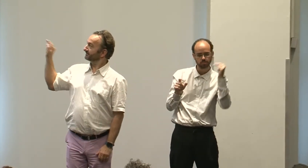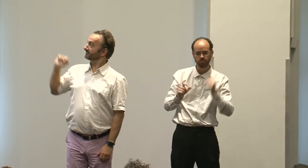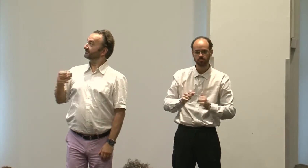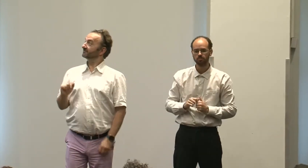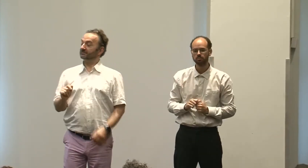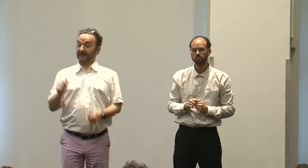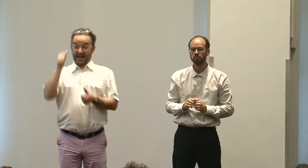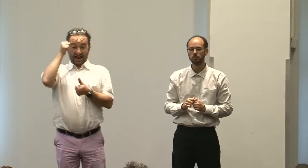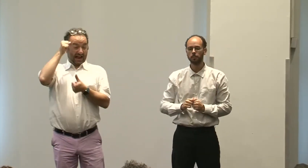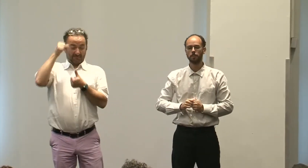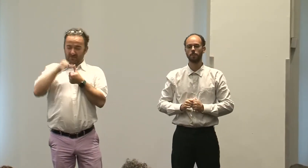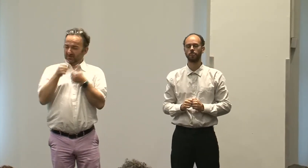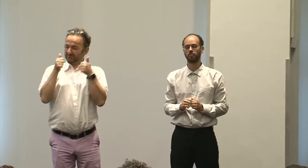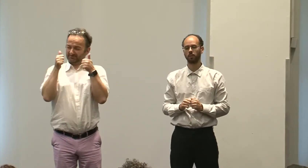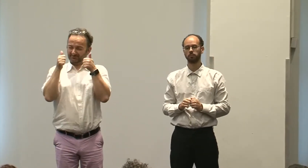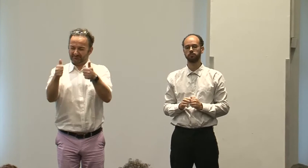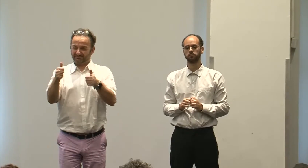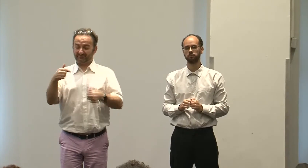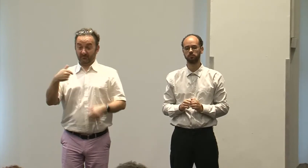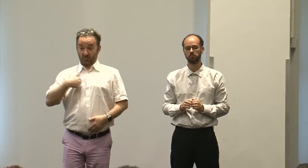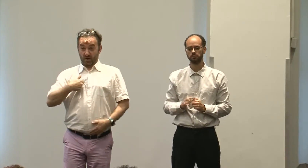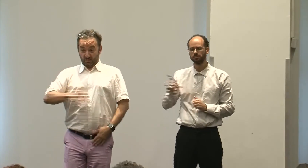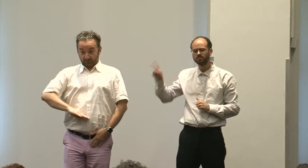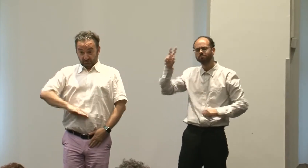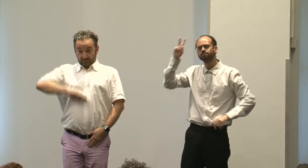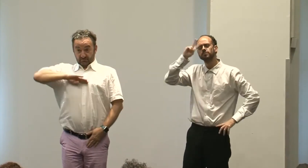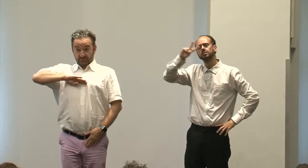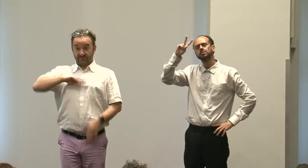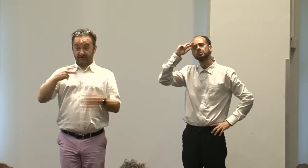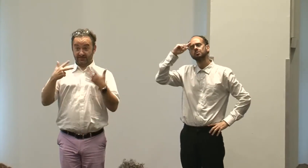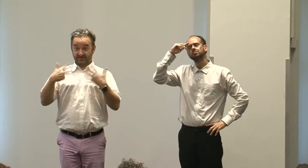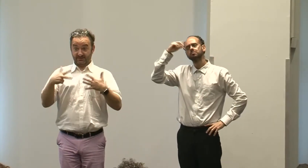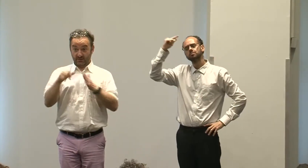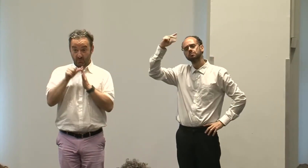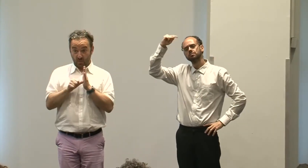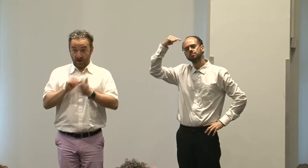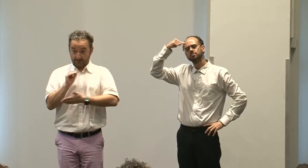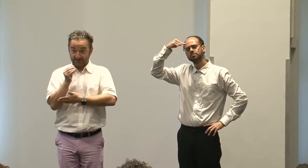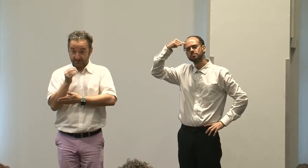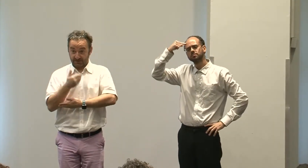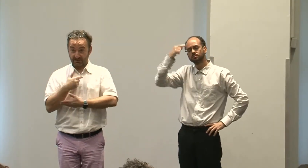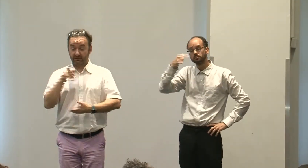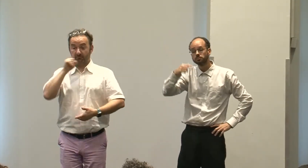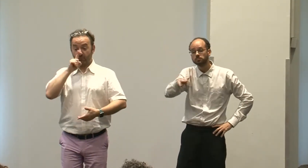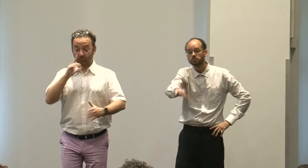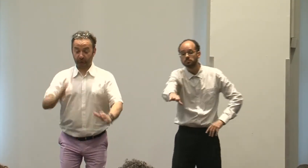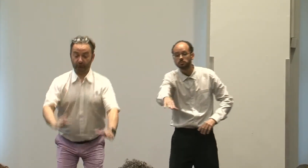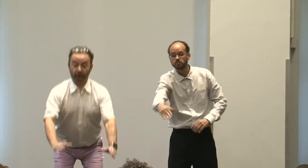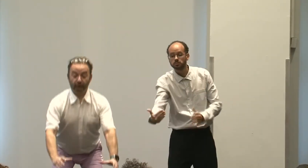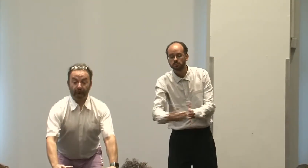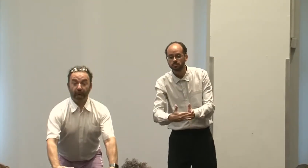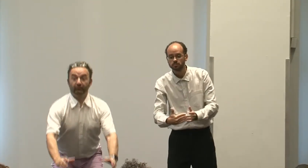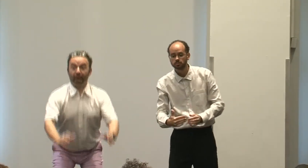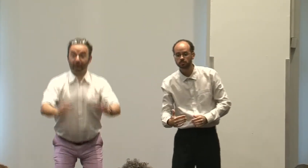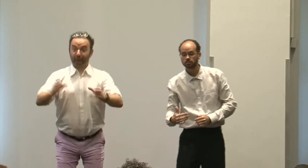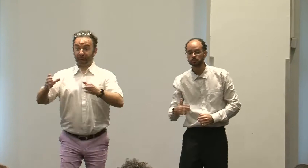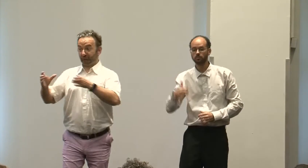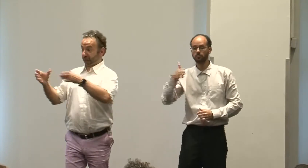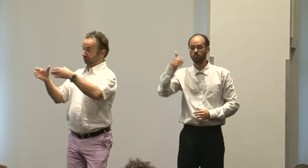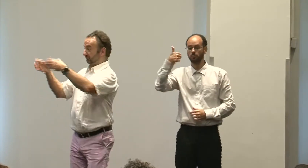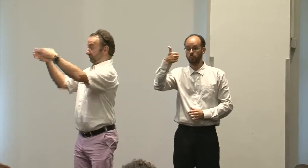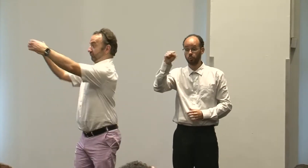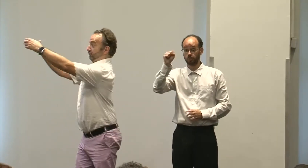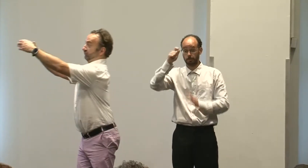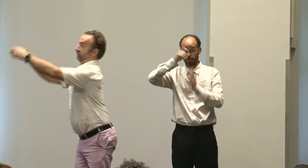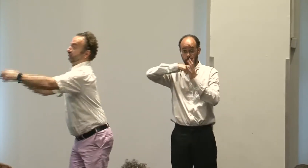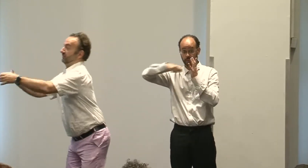Com a primeira letra de uma cor e as outras letras de outra cor, com desenhos e imagens. E eu, ao me lembrar disso,